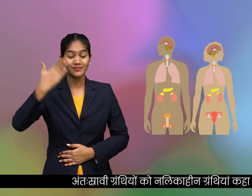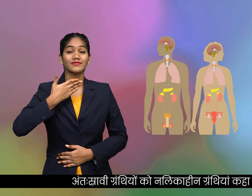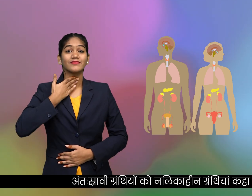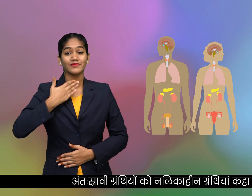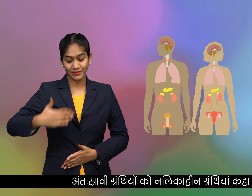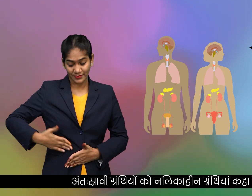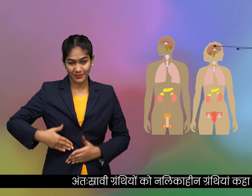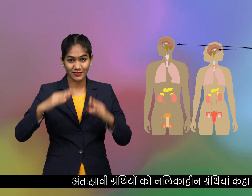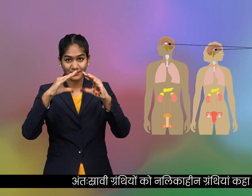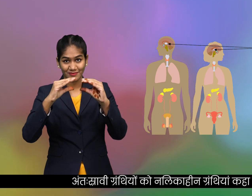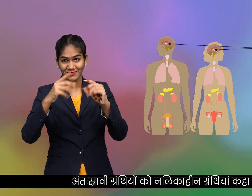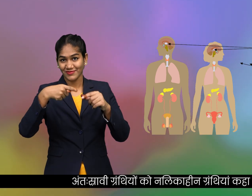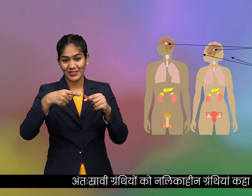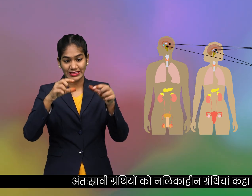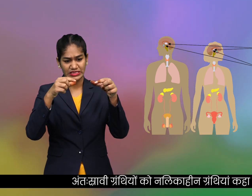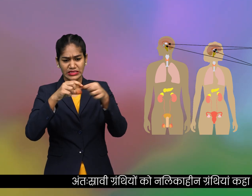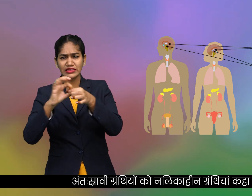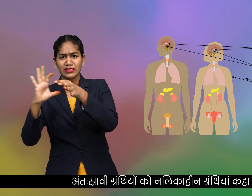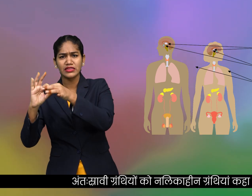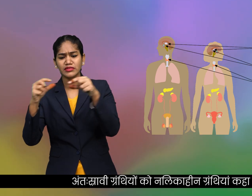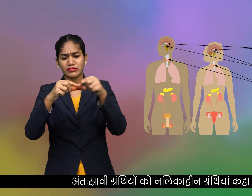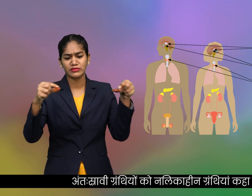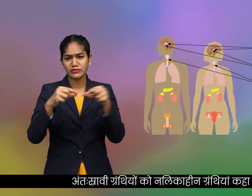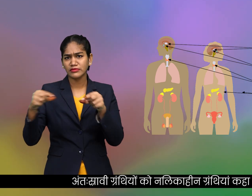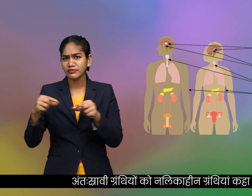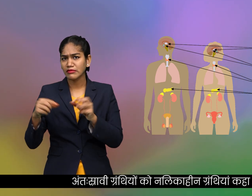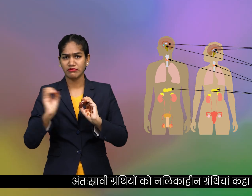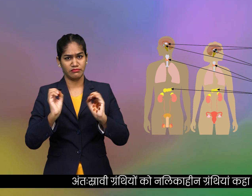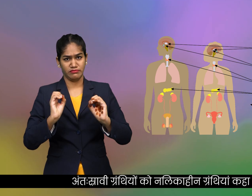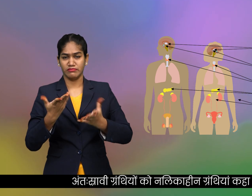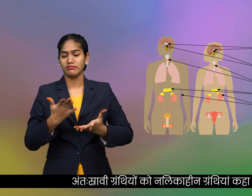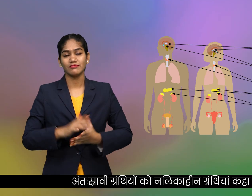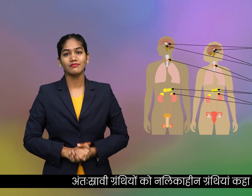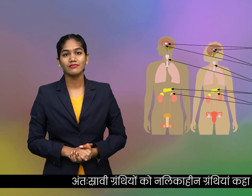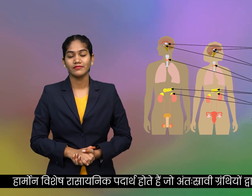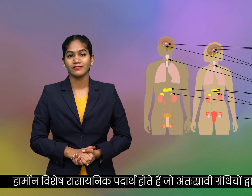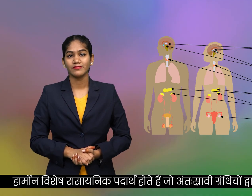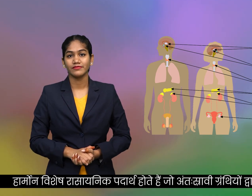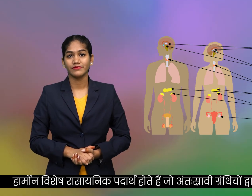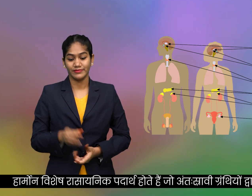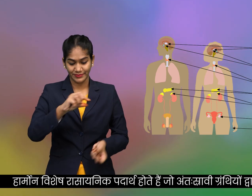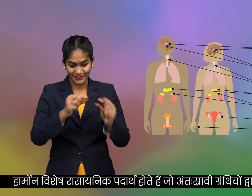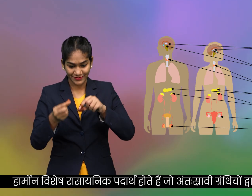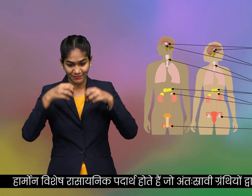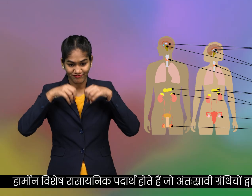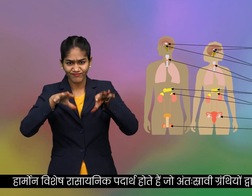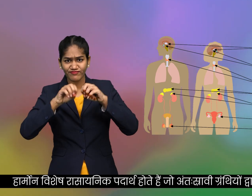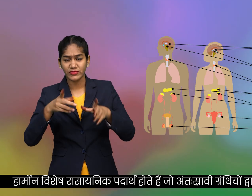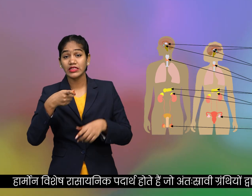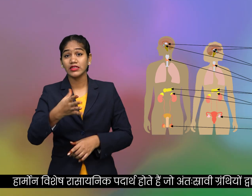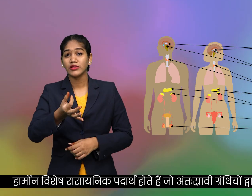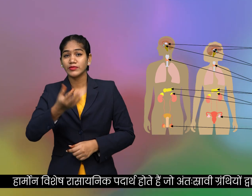अंतःस्त्रवी ग्रंथियों को नालिकाहीन ग्रंथियां कहा जाता है। हार्मोन